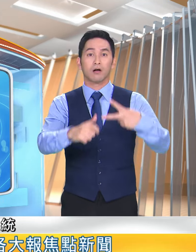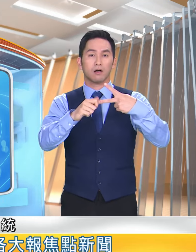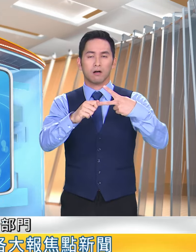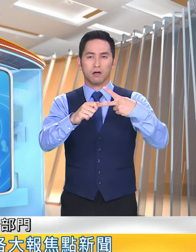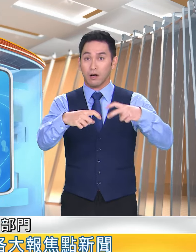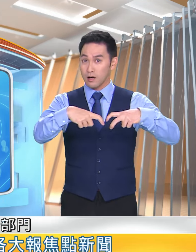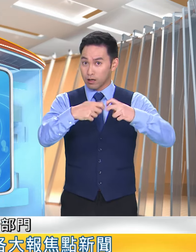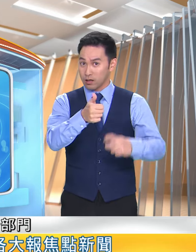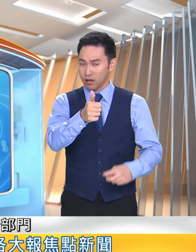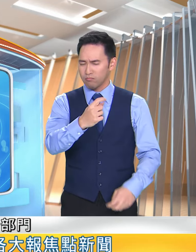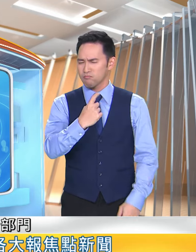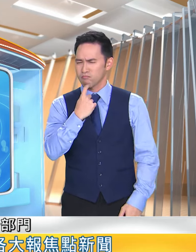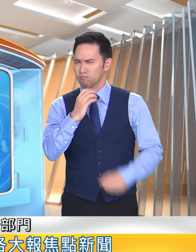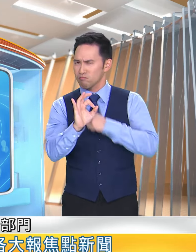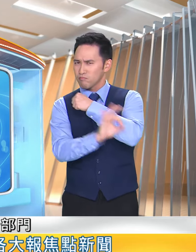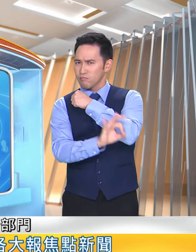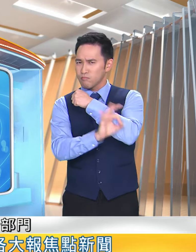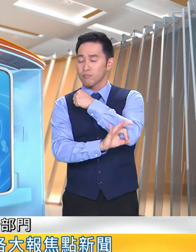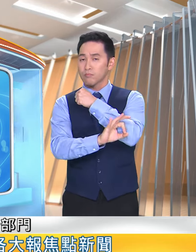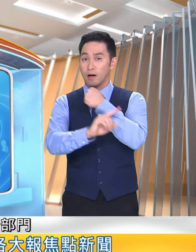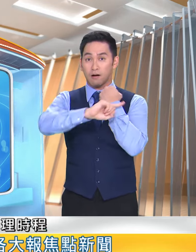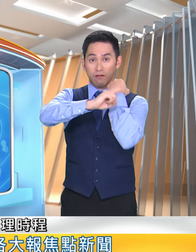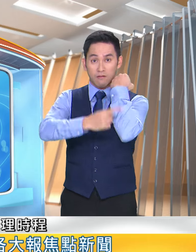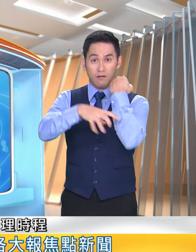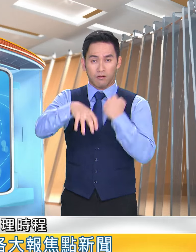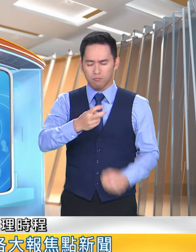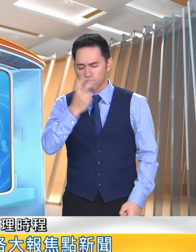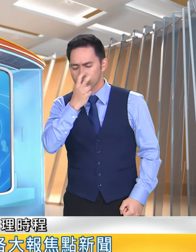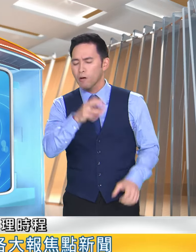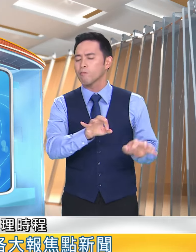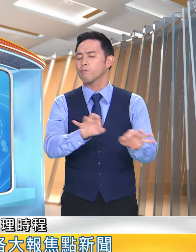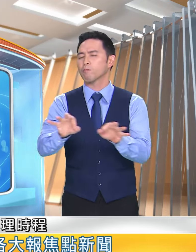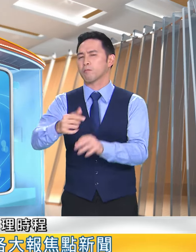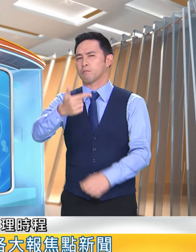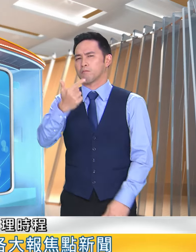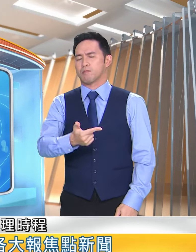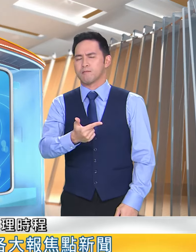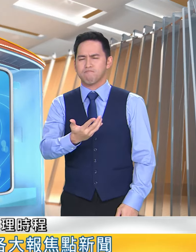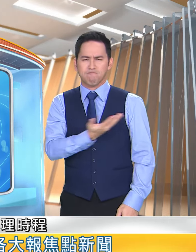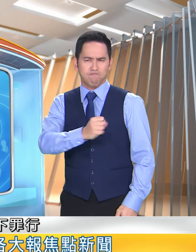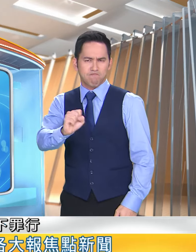及对于南韩司法部门延后李在明弊案审理时程心生不